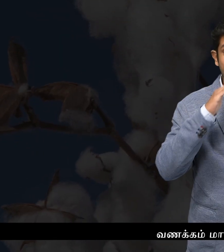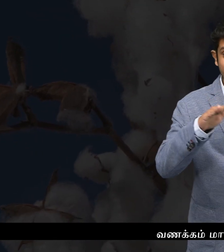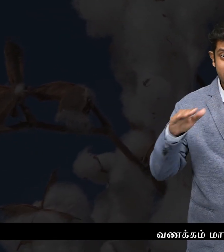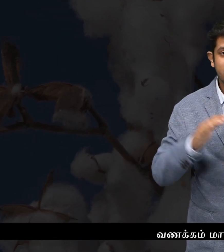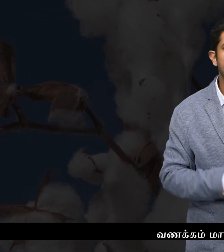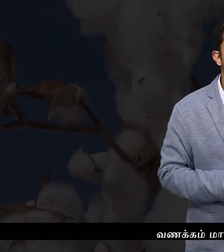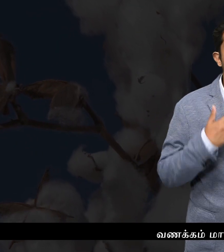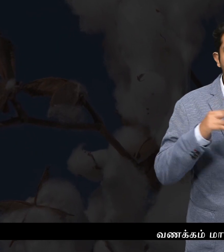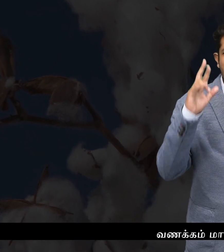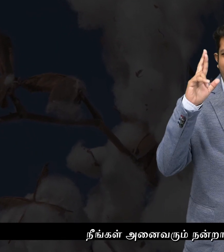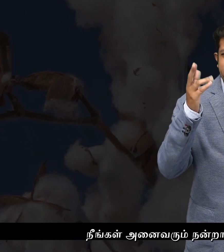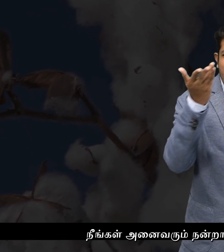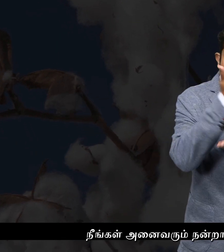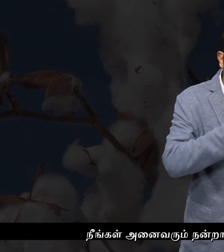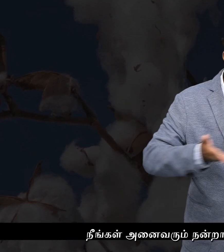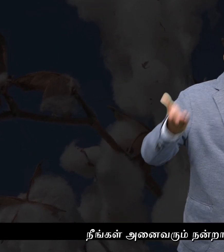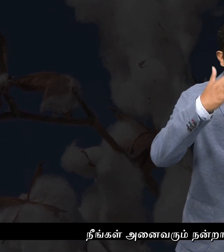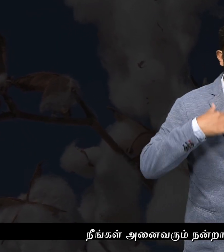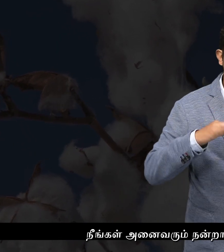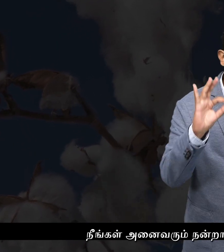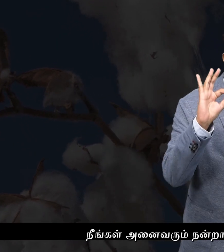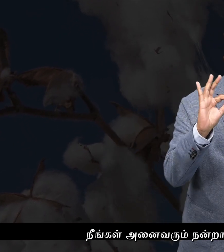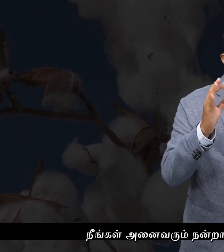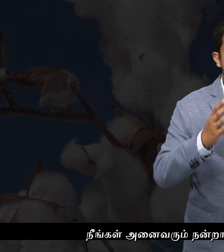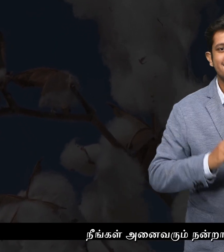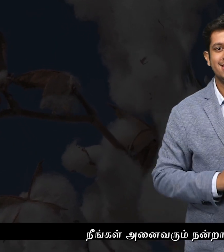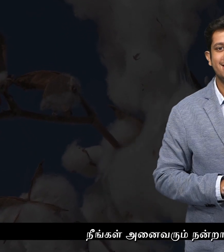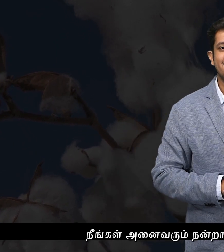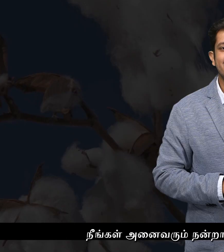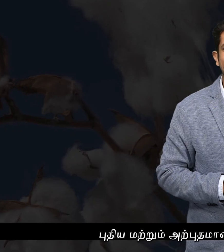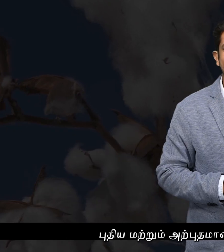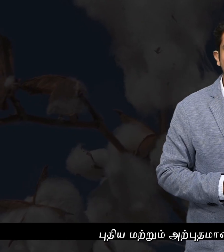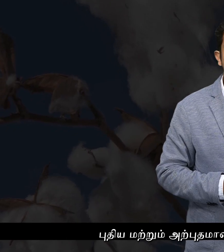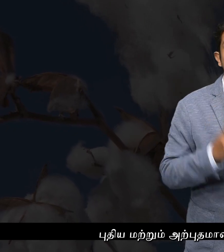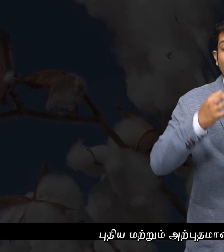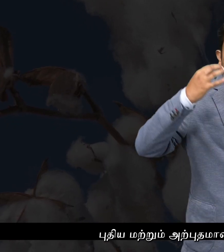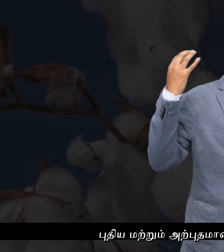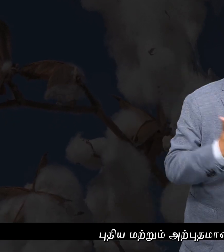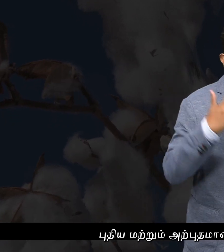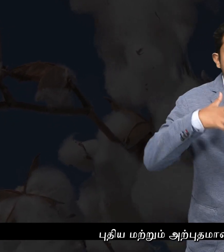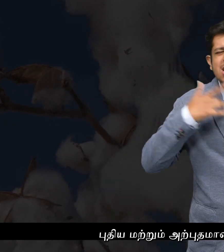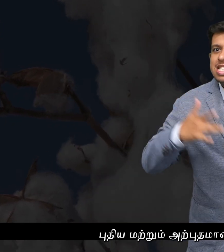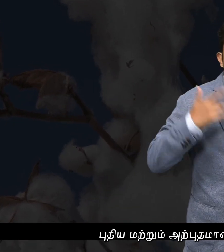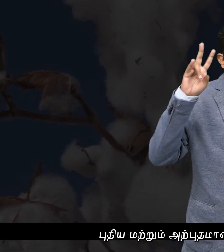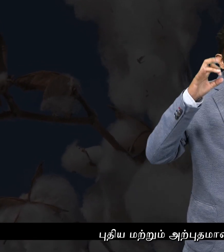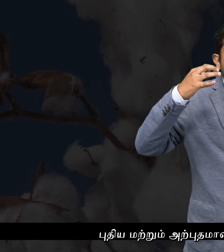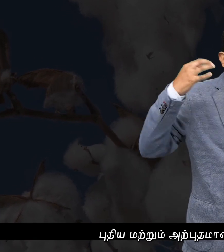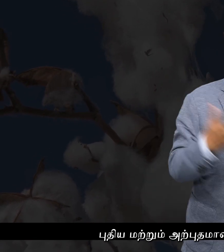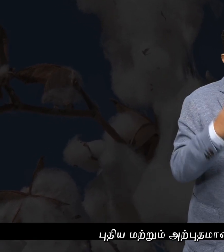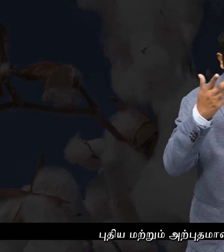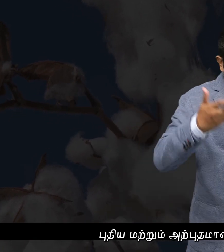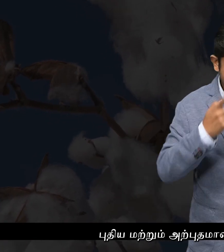வணக்கம் மாணவ செல்வங்களே, நீங்கள் அனைவரும் நன்றாக இருப்பீர்கள் என்று நம்புகிறேன். புதிய மற்றும் அற்புதமான